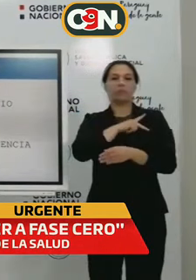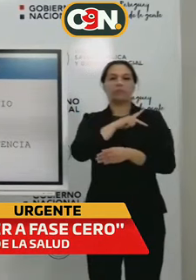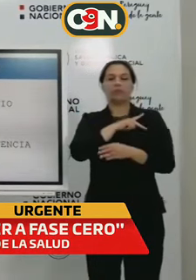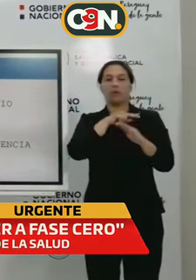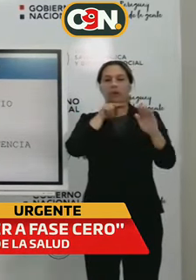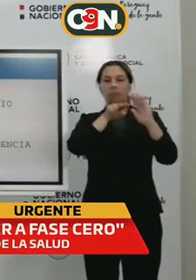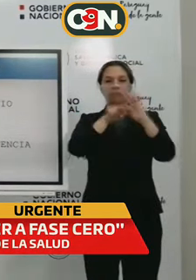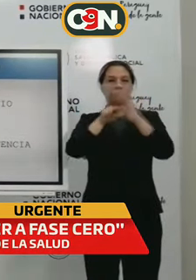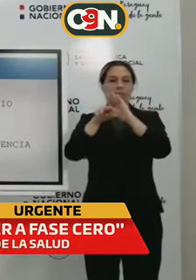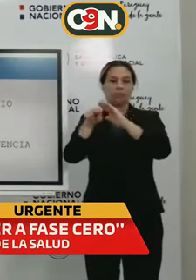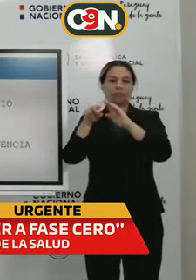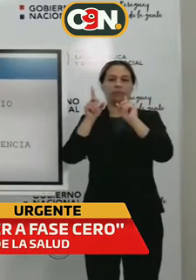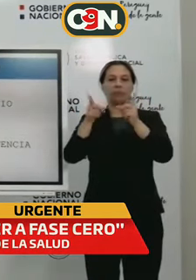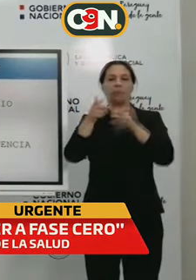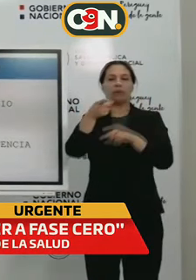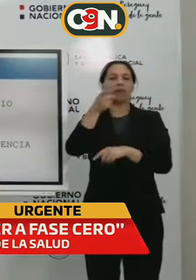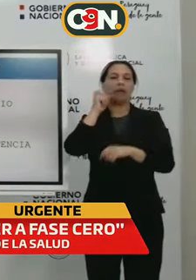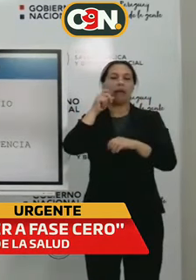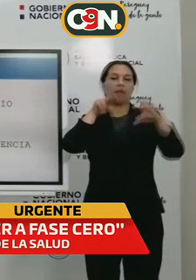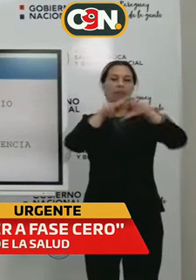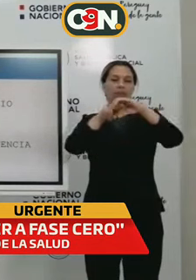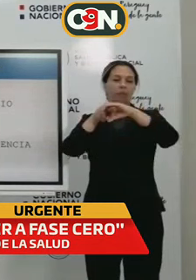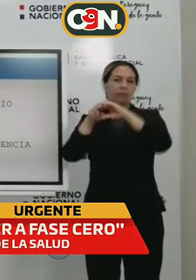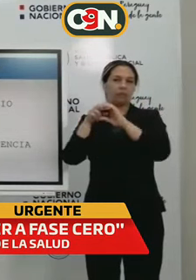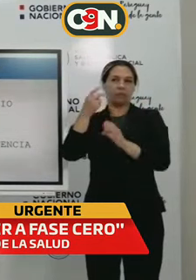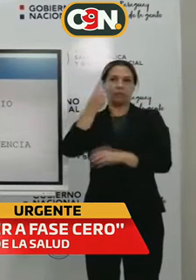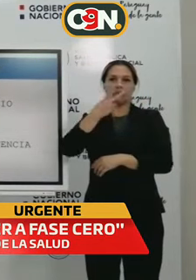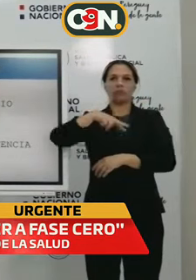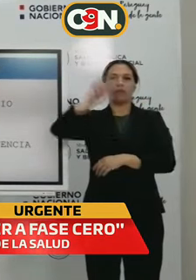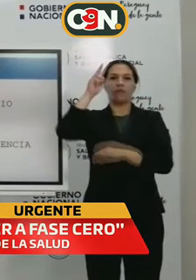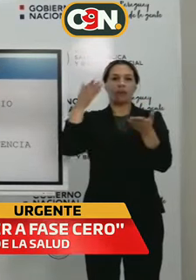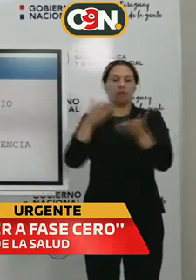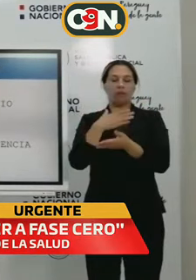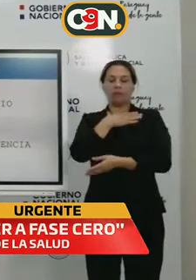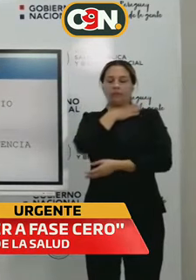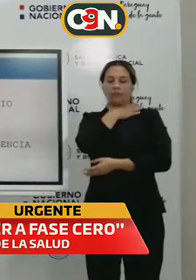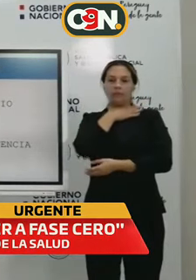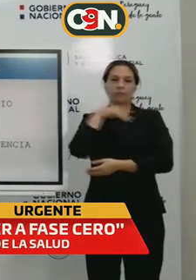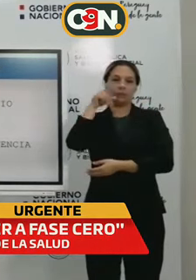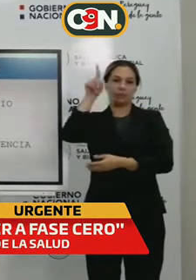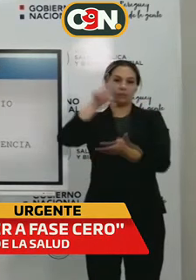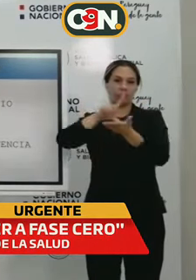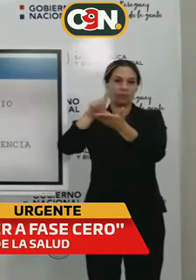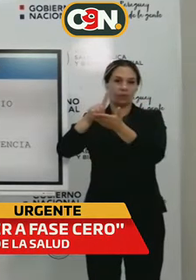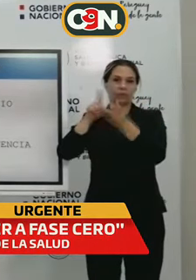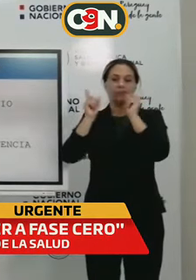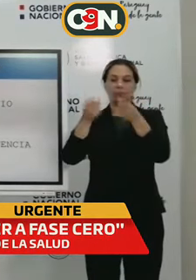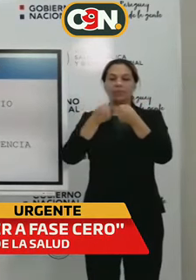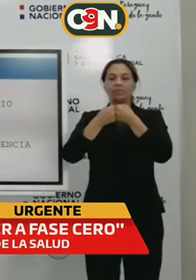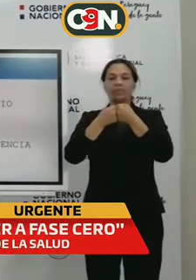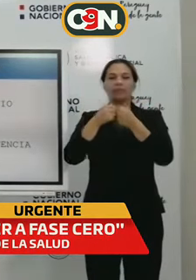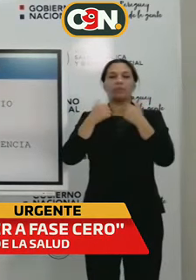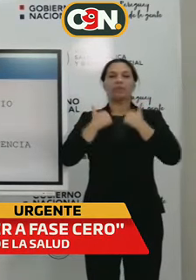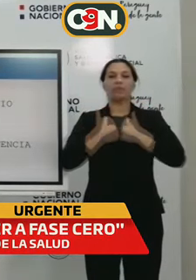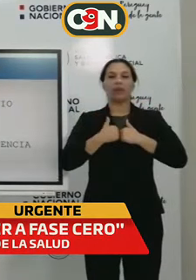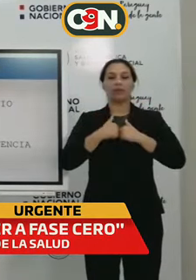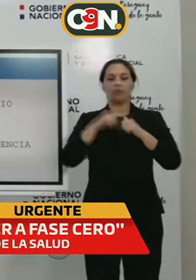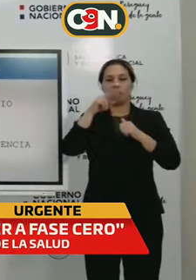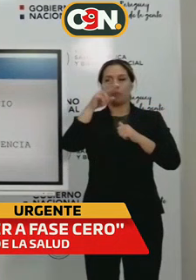capacidad de camas de terapia intensiva, y ni qué hablar de camas comunes. Prácticamente se duplicó todo el sistema de salud en terapia